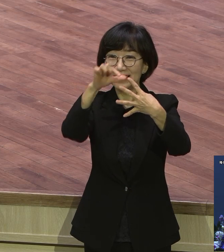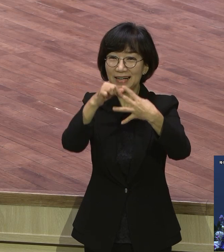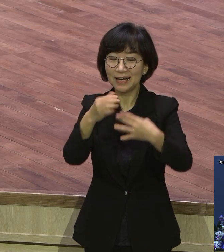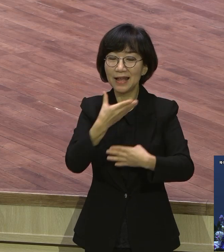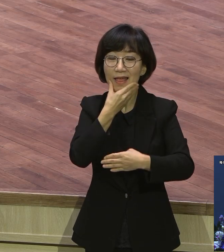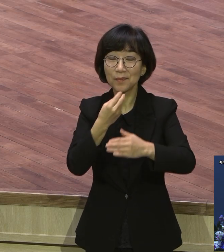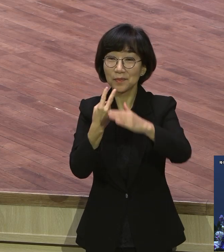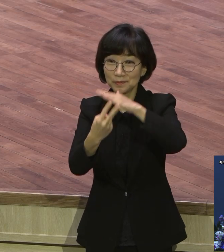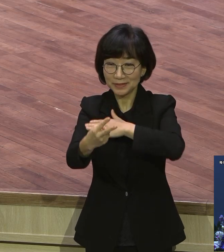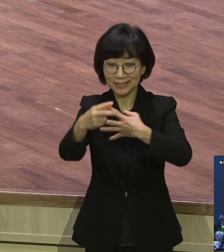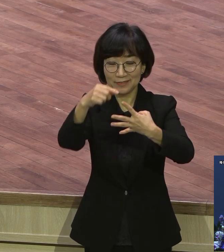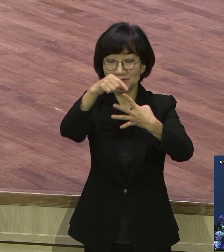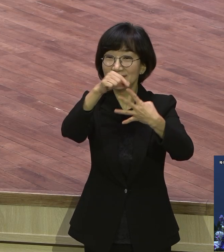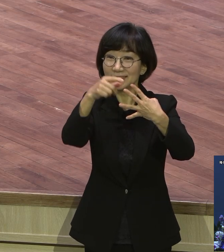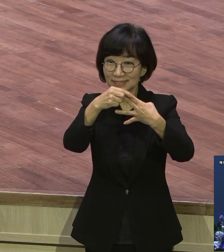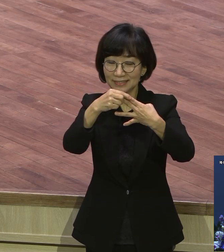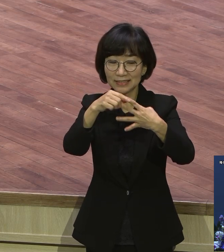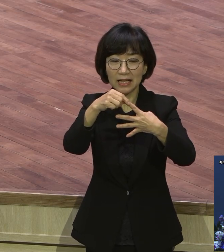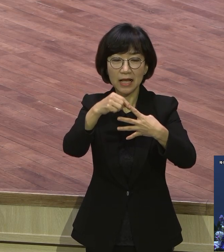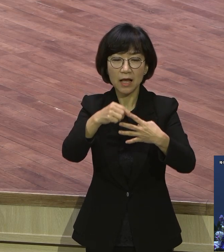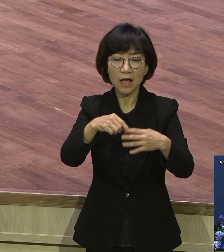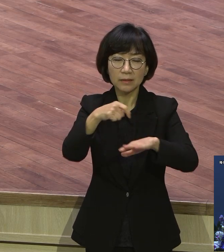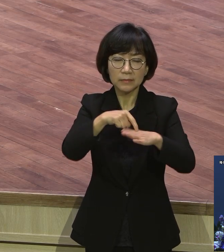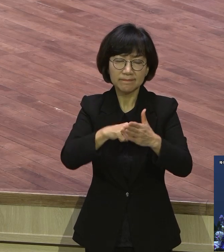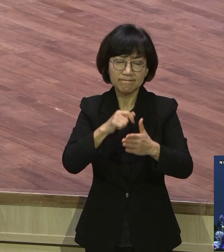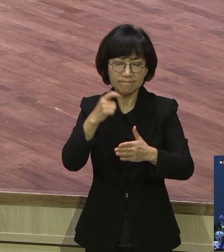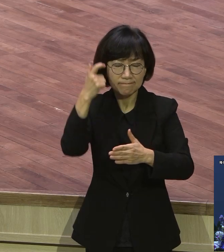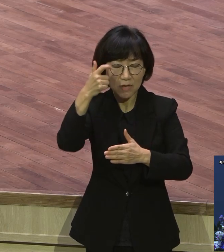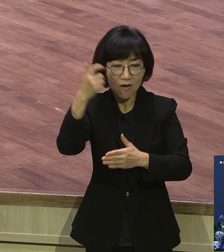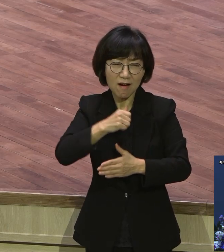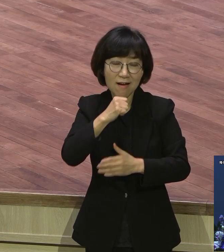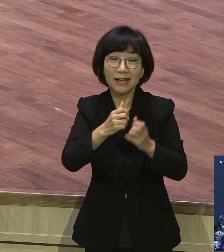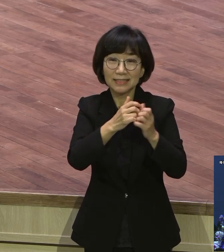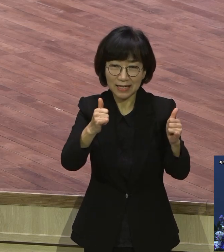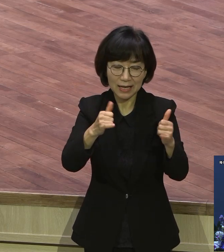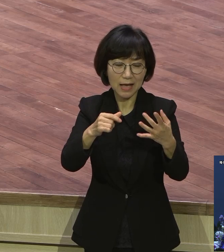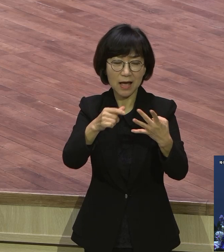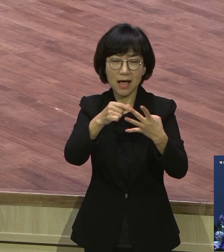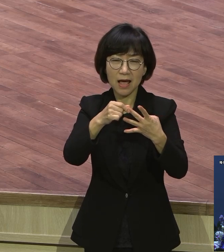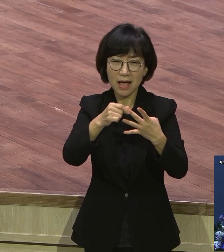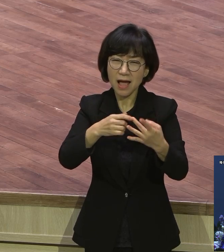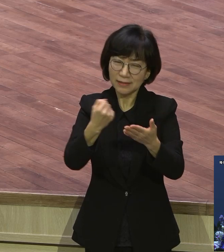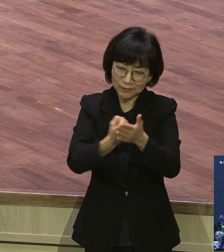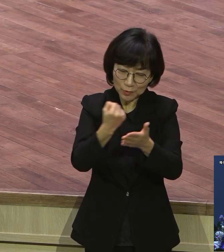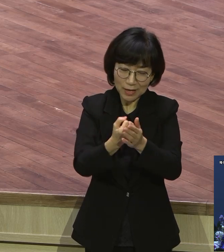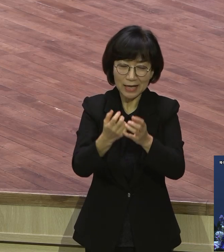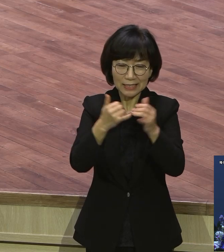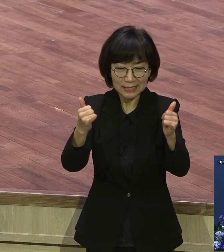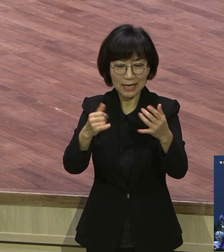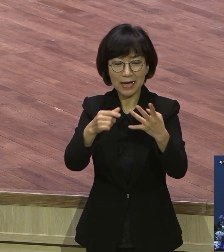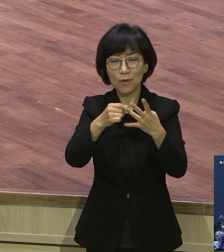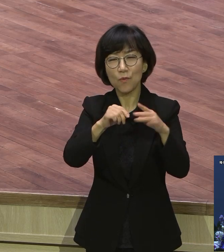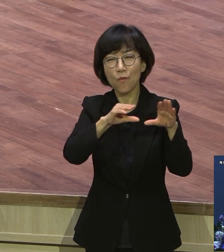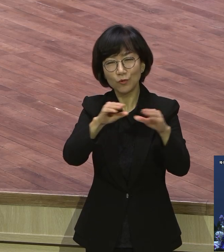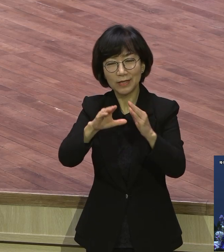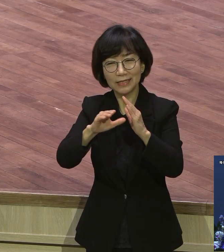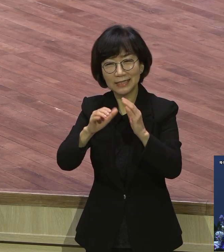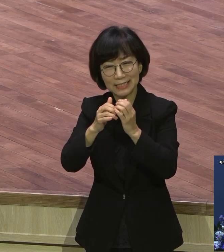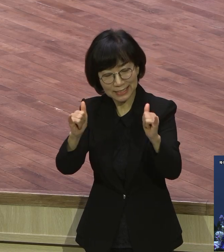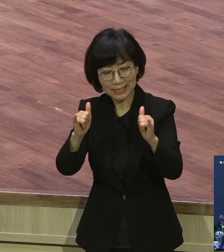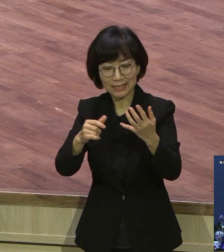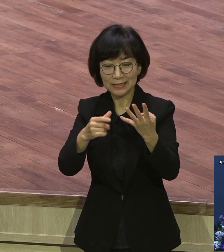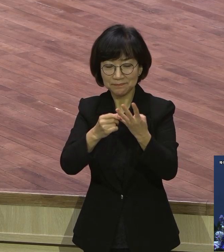심령이 가난한 자 애통하는 자 온용한 자 의에 줄이고 목마른 자 의 복